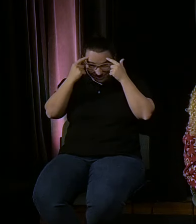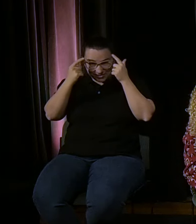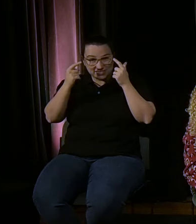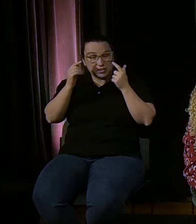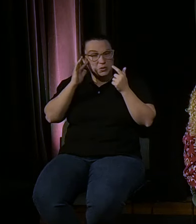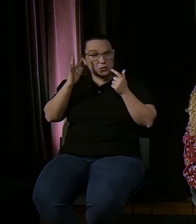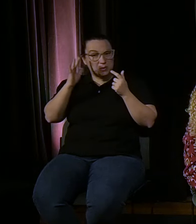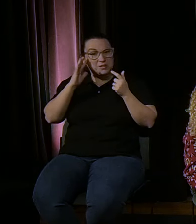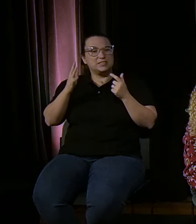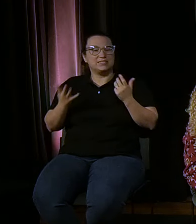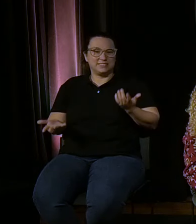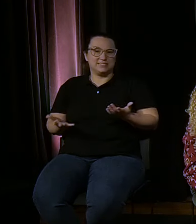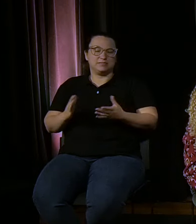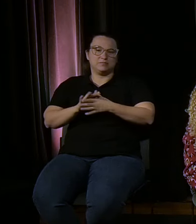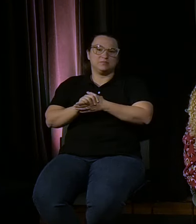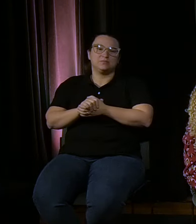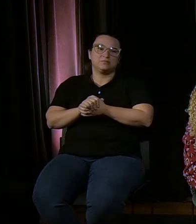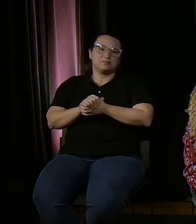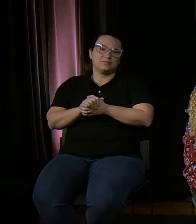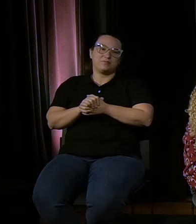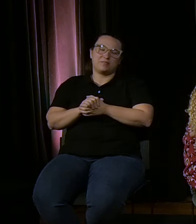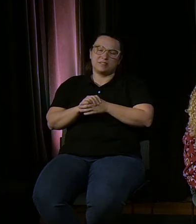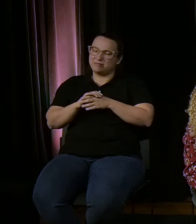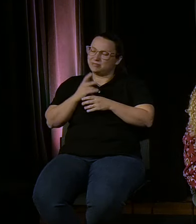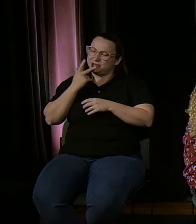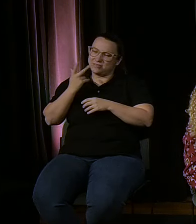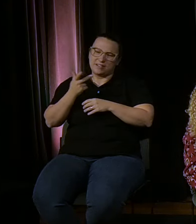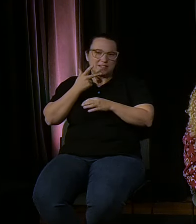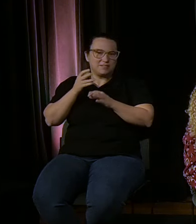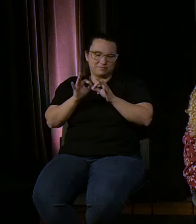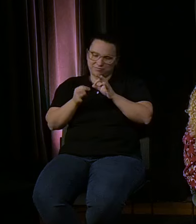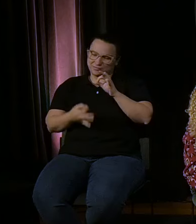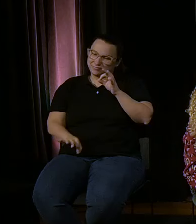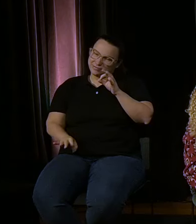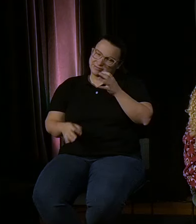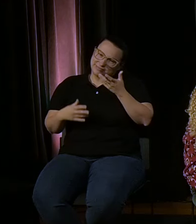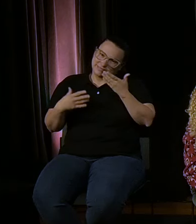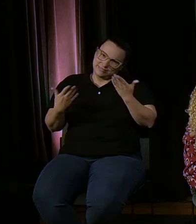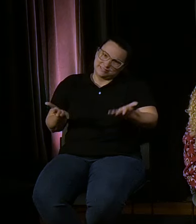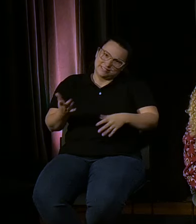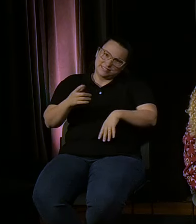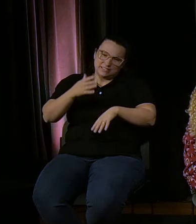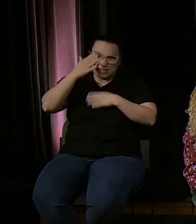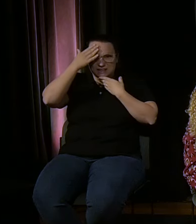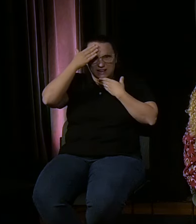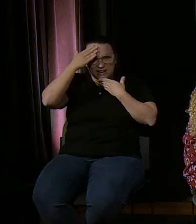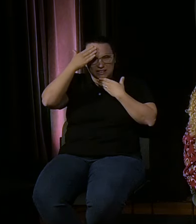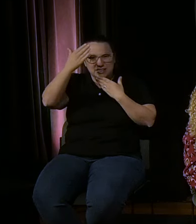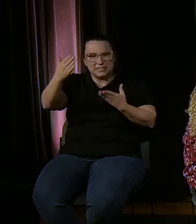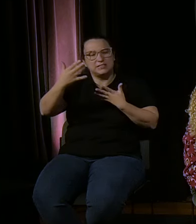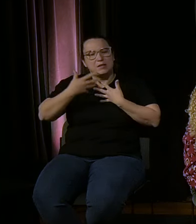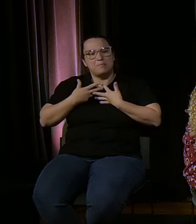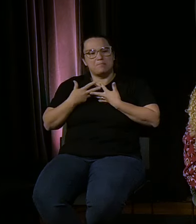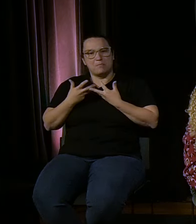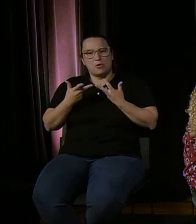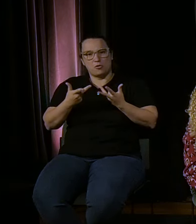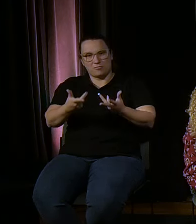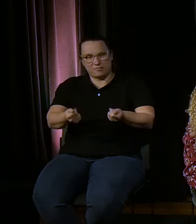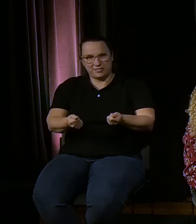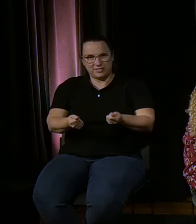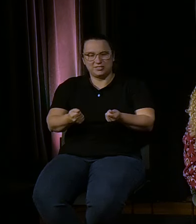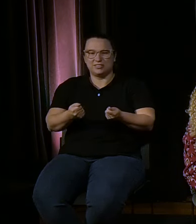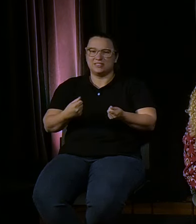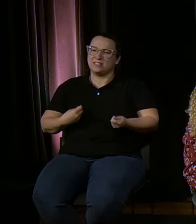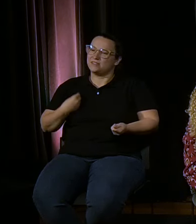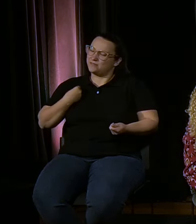para pensar, enfim. Com toda certeza, a gente vai ficar falando desse filme pelo resto do dia. Mas quero agradecer vocês pelo convite. E